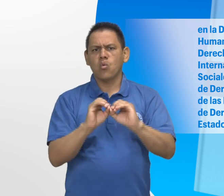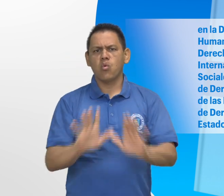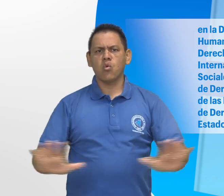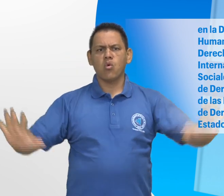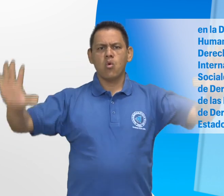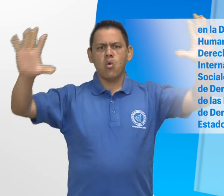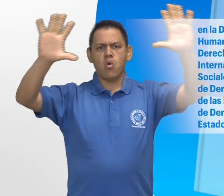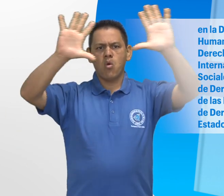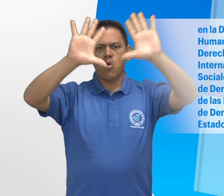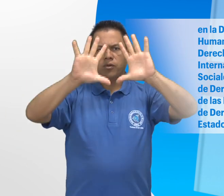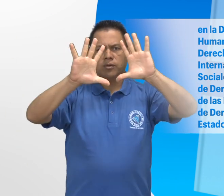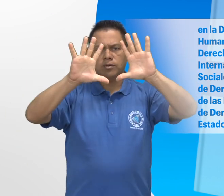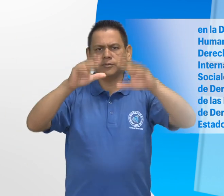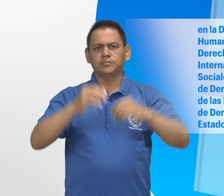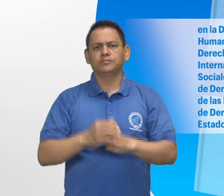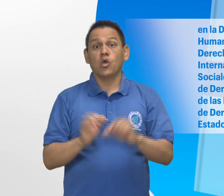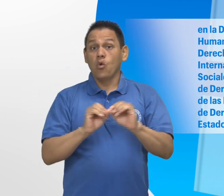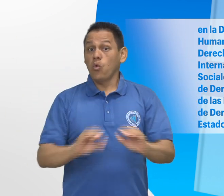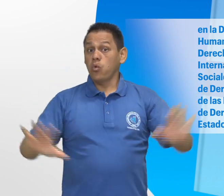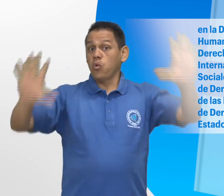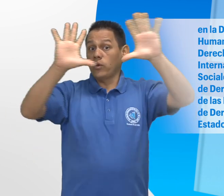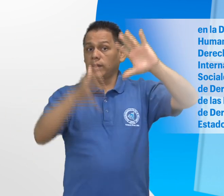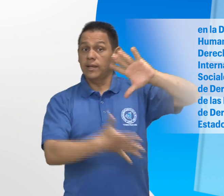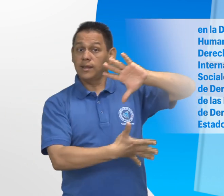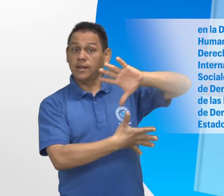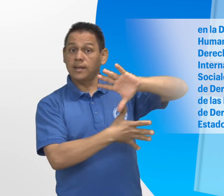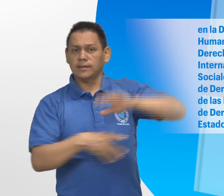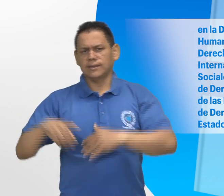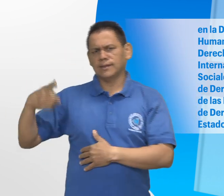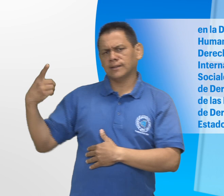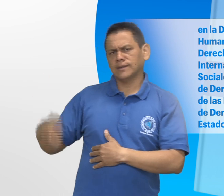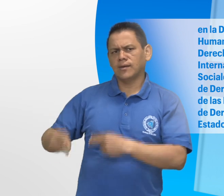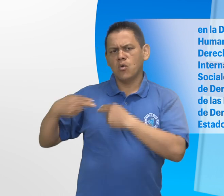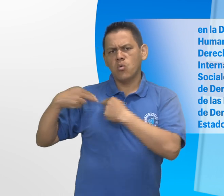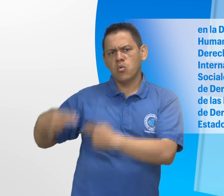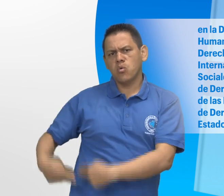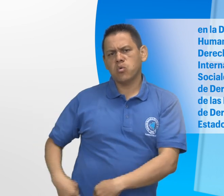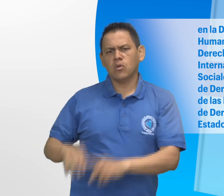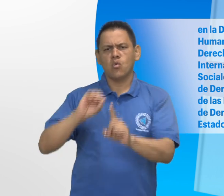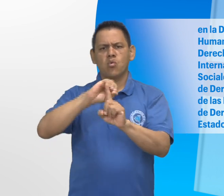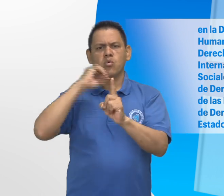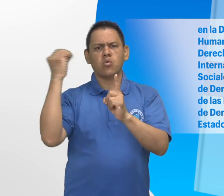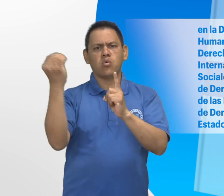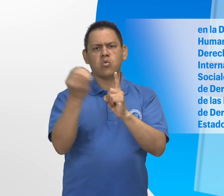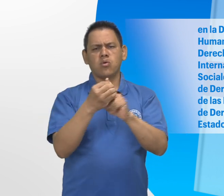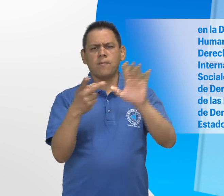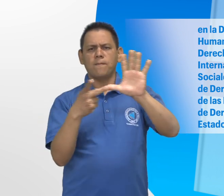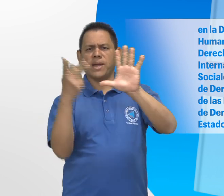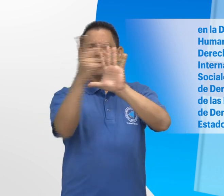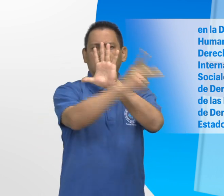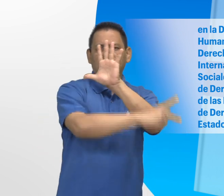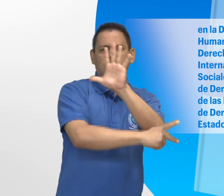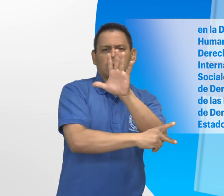y de la Convención Americana de Derechos Humanos de la Organización de Estados Americanos.